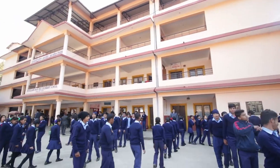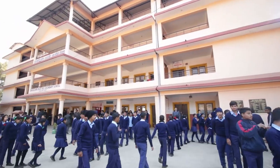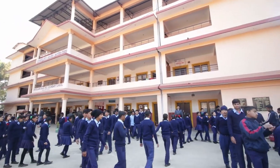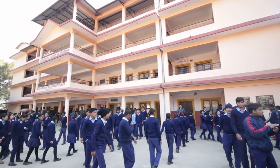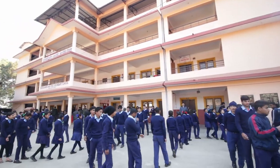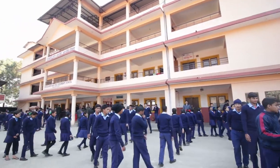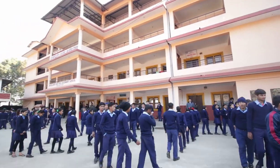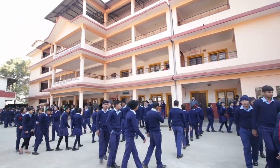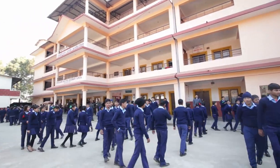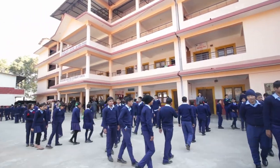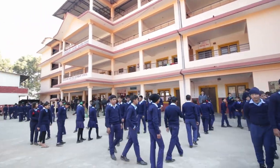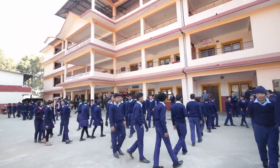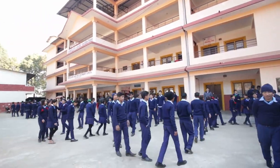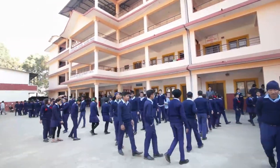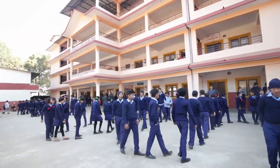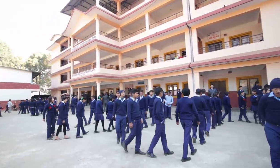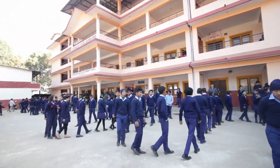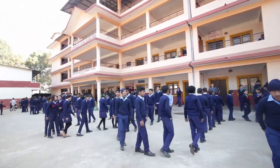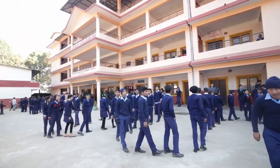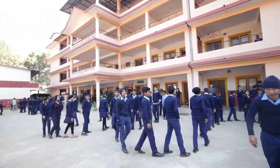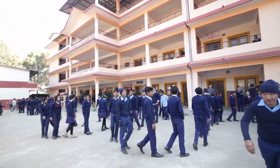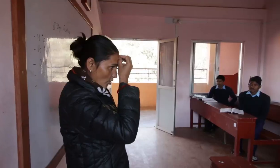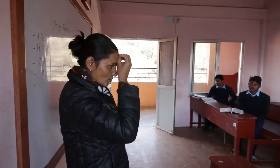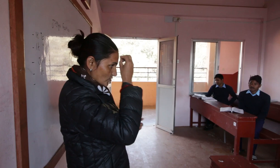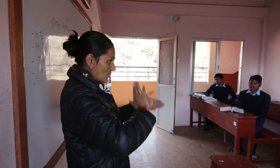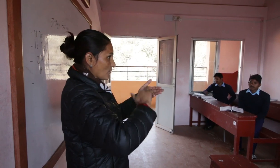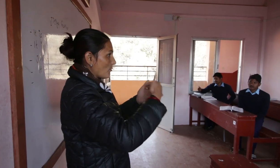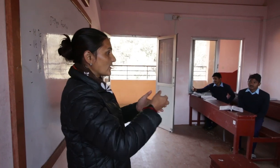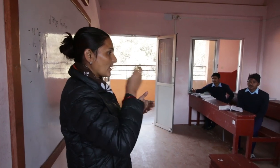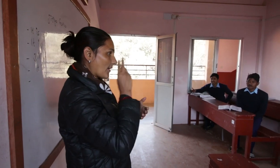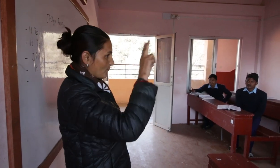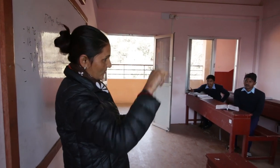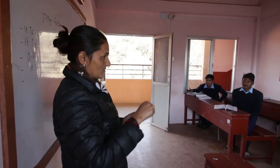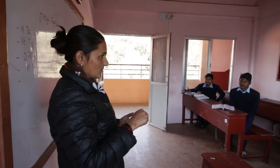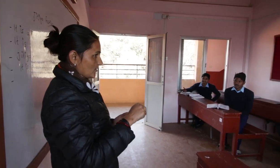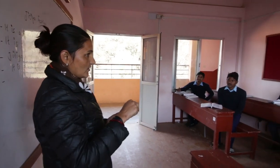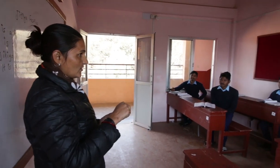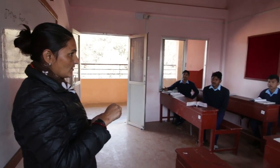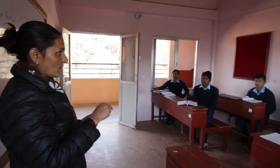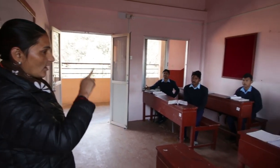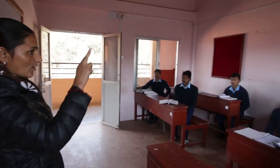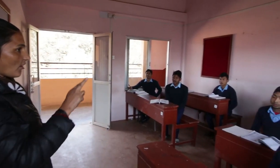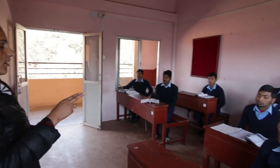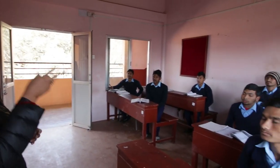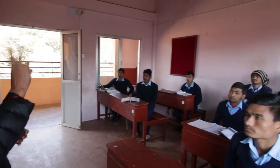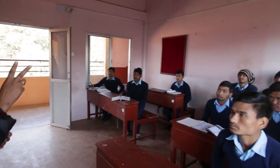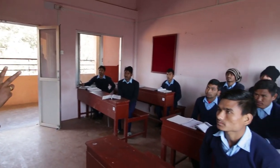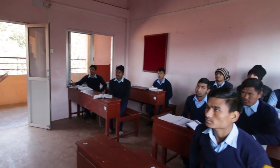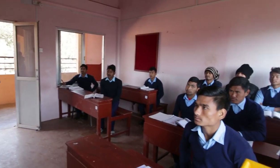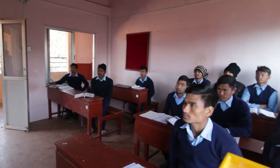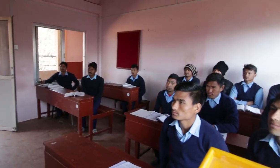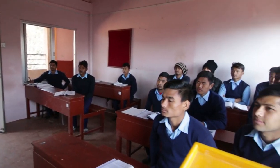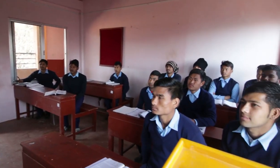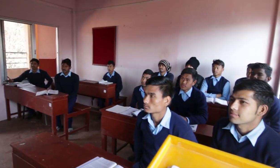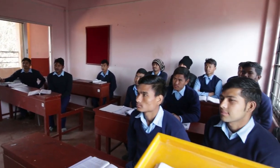धौलागिरी बहिरा आवासीय विद्यालयमा नेपालभरका 40 जिल्ला र भारतका विद्यार्थी पनि अध्ययनरत छन् र